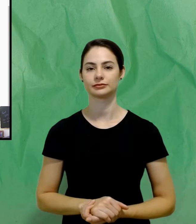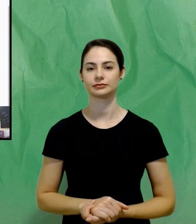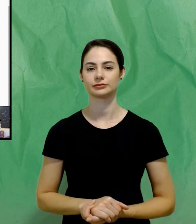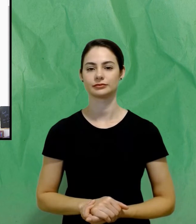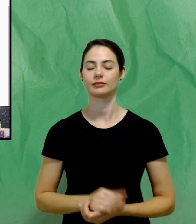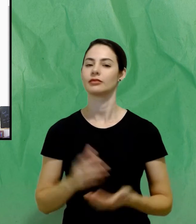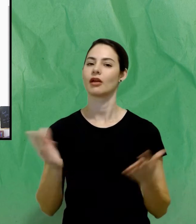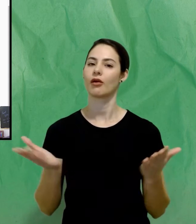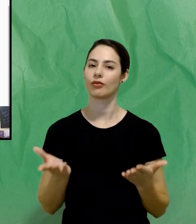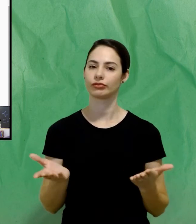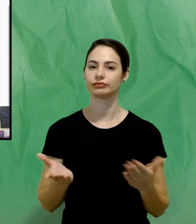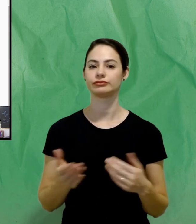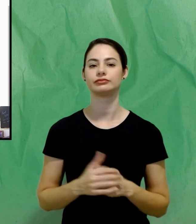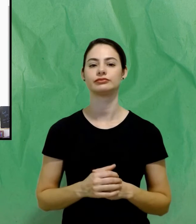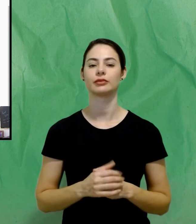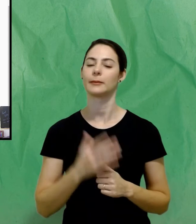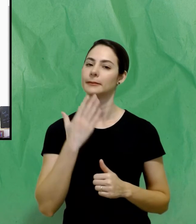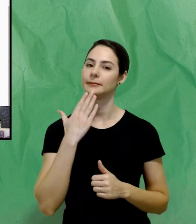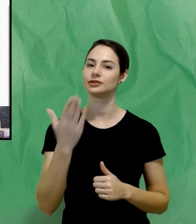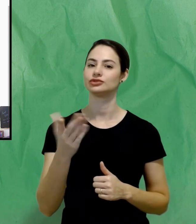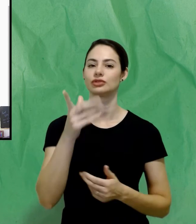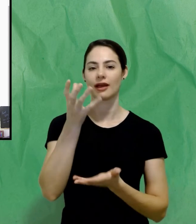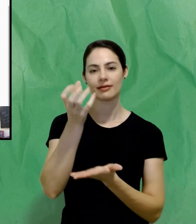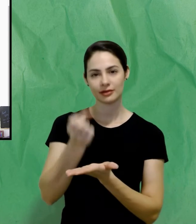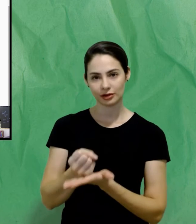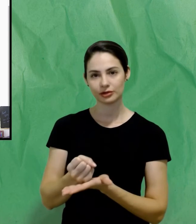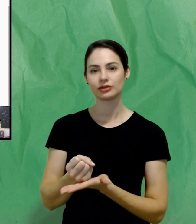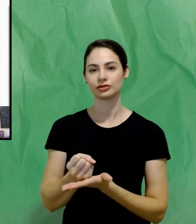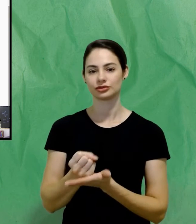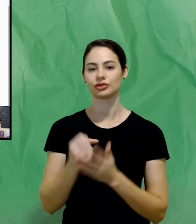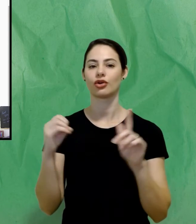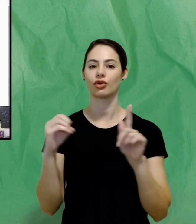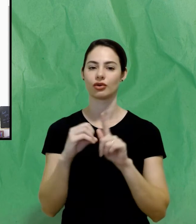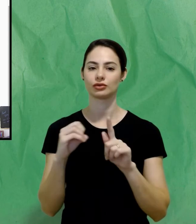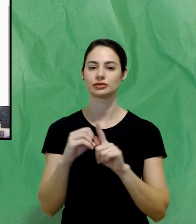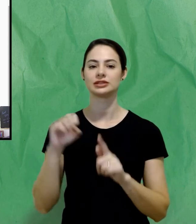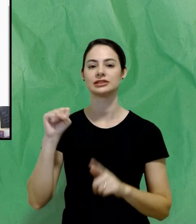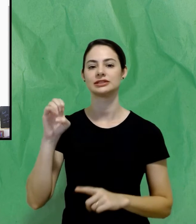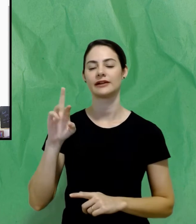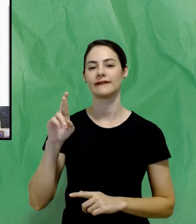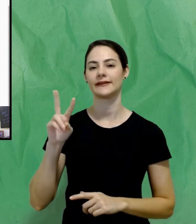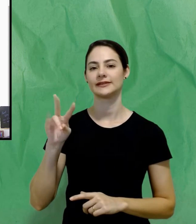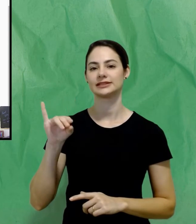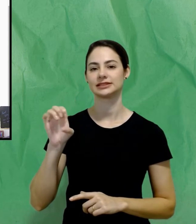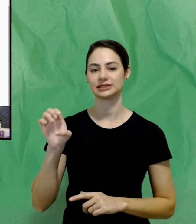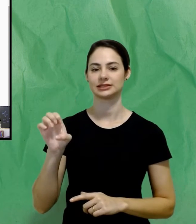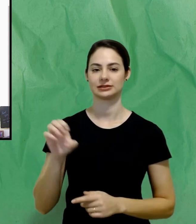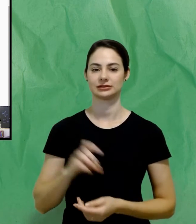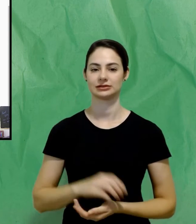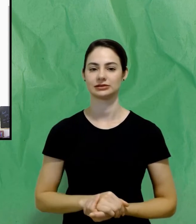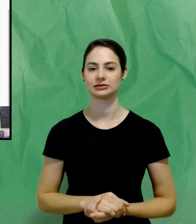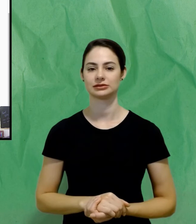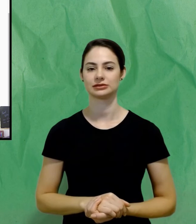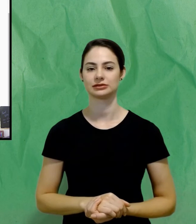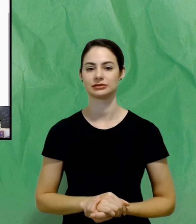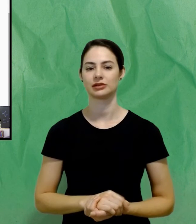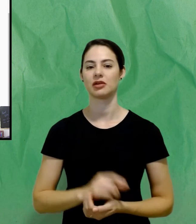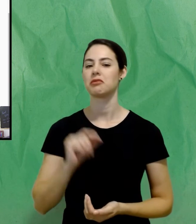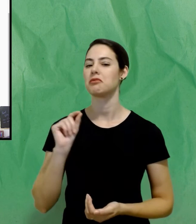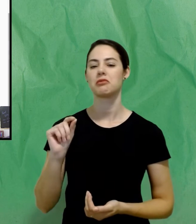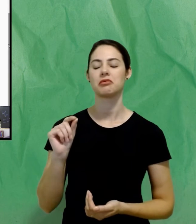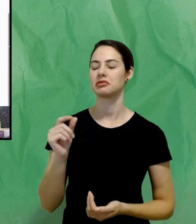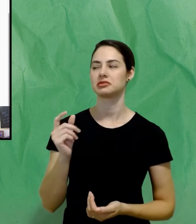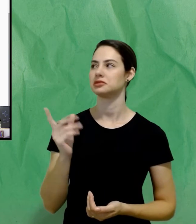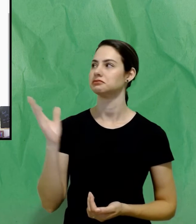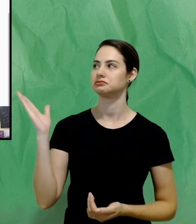Nesse momento ele vai pedir para a gente fazer o download aqui do Google Services JSON, né? E o que é esse Google